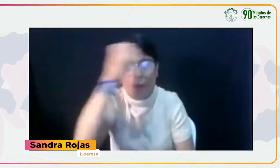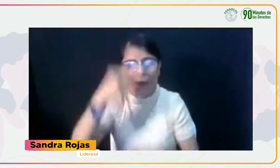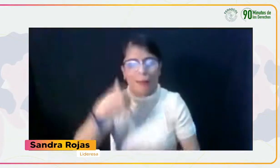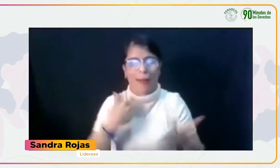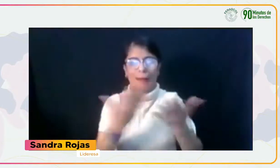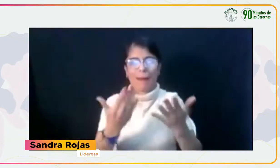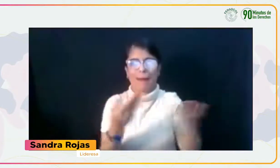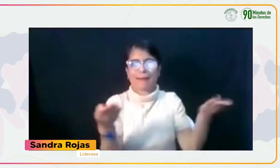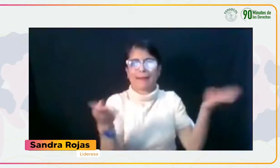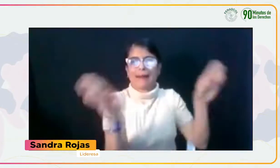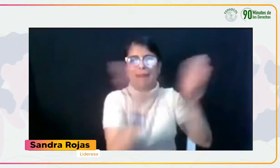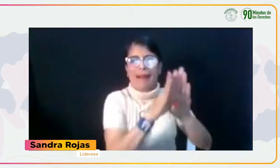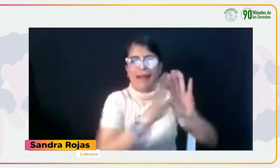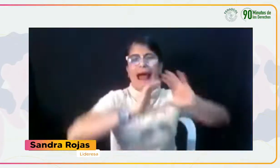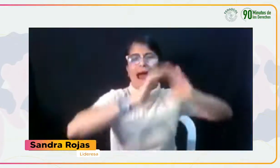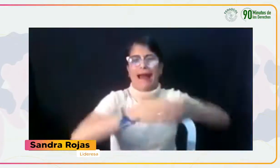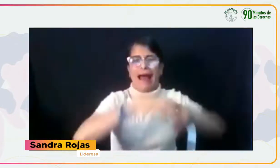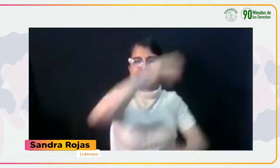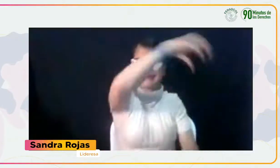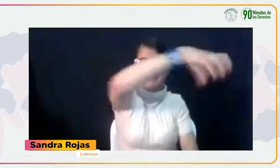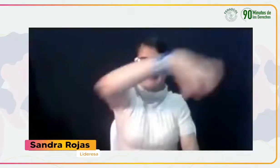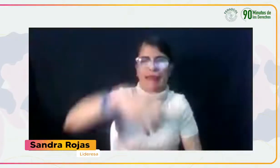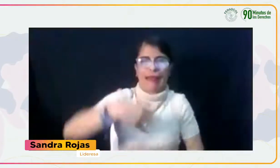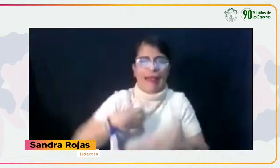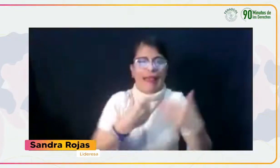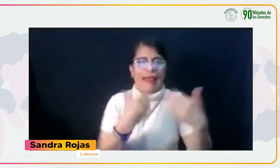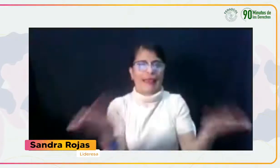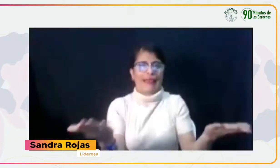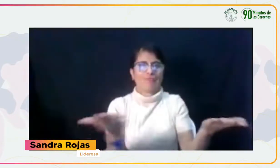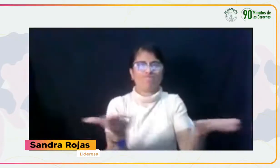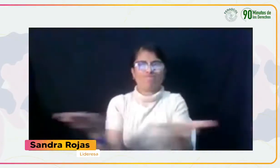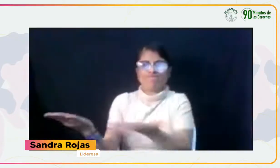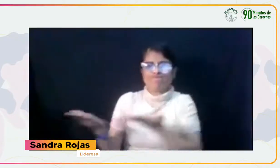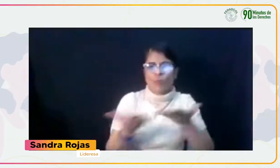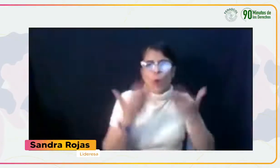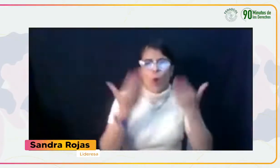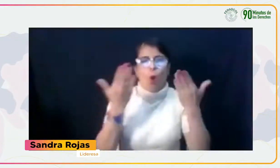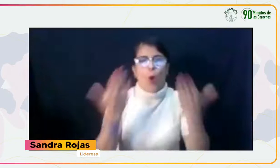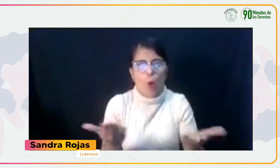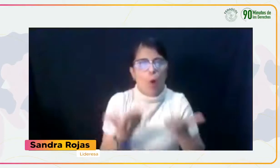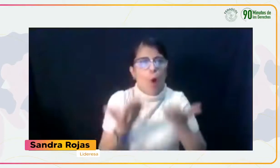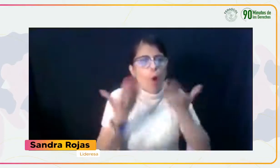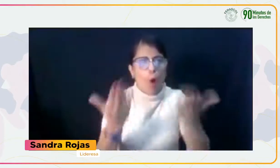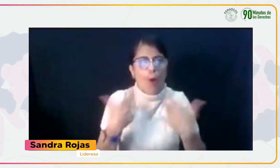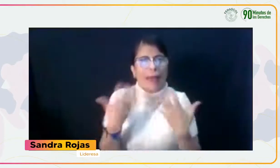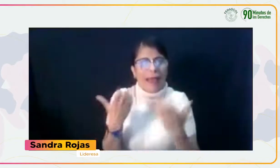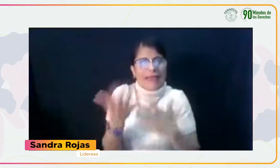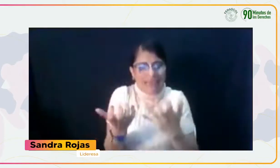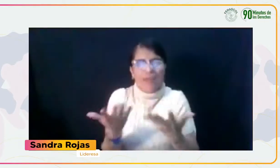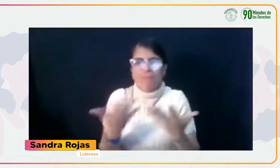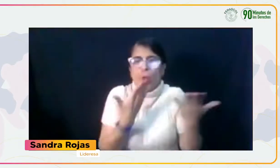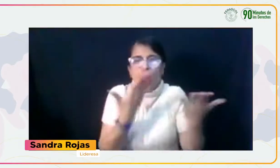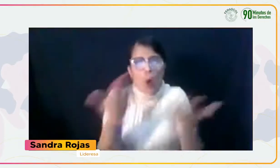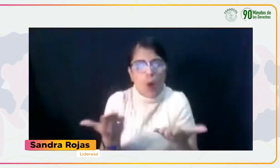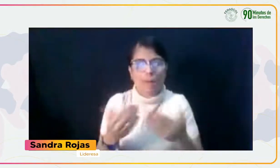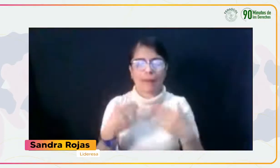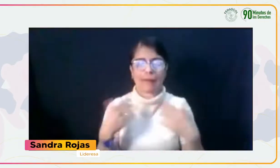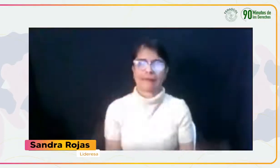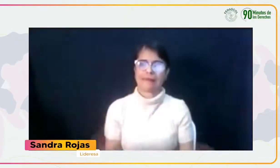porque de pronto podrían participar solamente los fines de semana, pero de pronto en esos espacios no se dan los fines de semana.